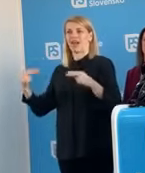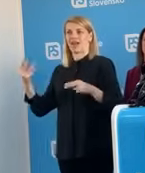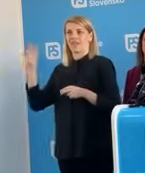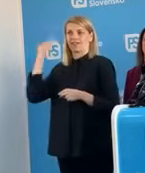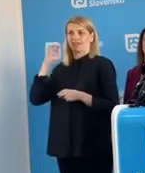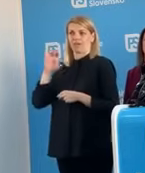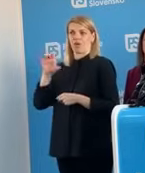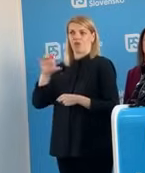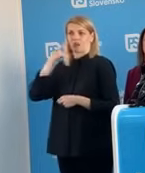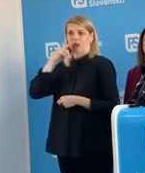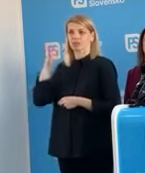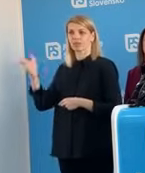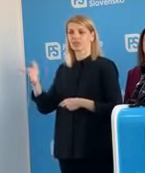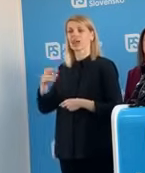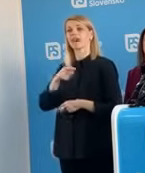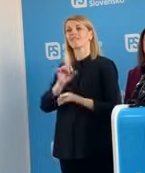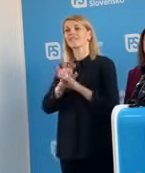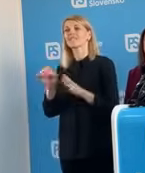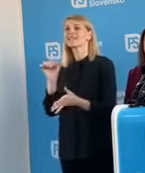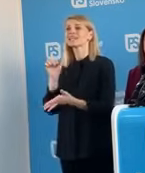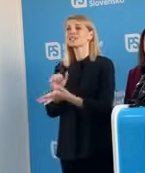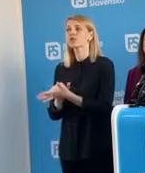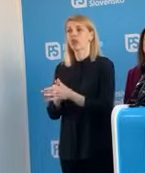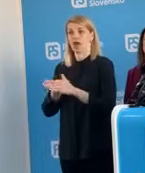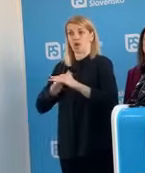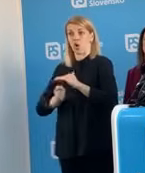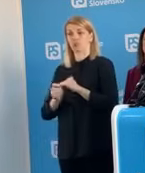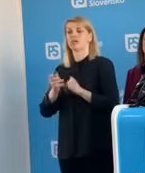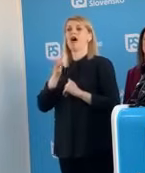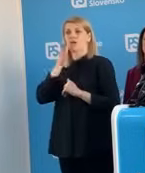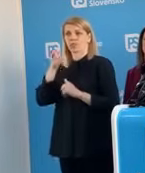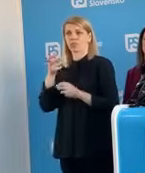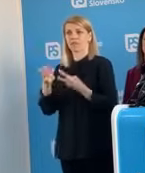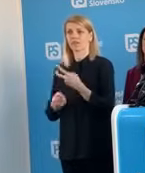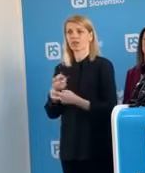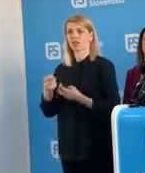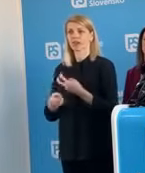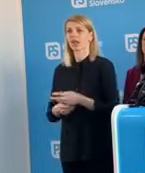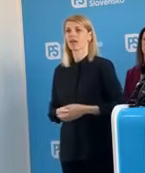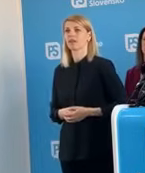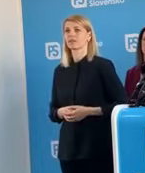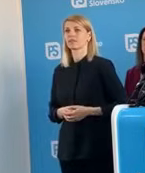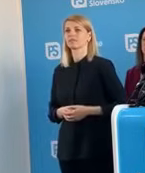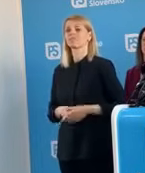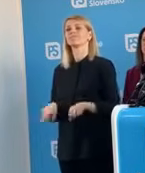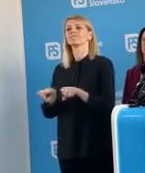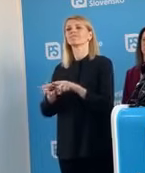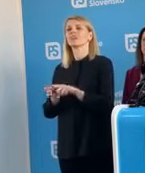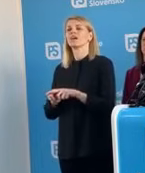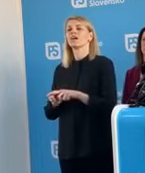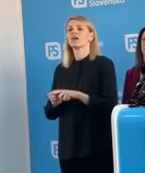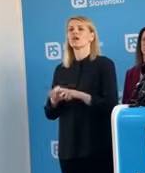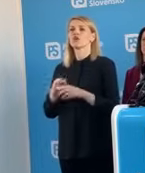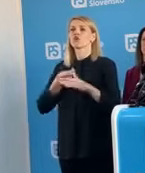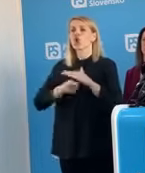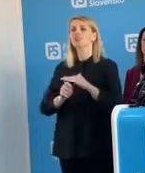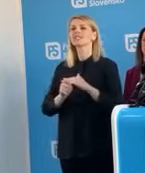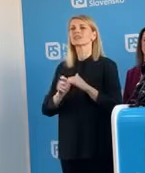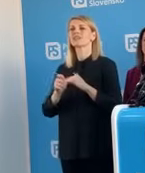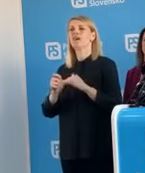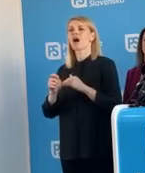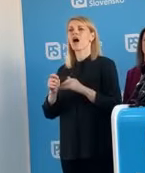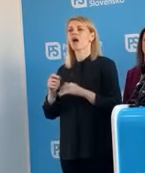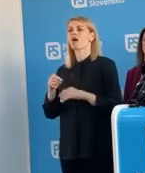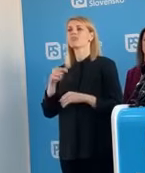oni vedia garantovať, že tie korupčné kauzy budú vyšetrené. A že korupcia, podvody nebudú ohrozovať